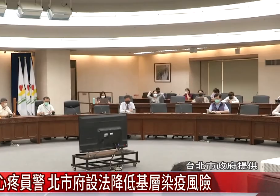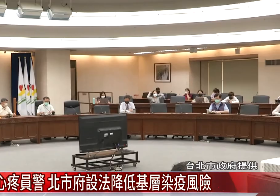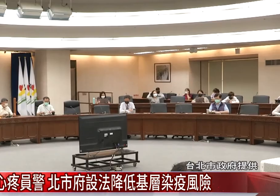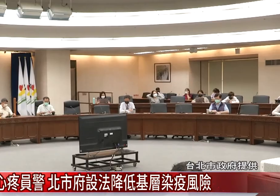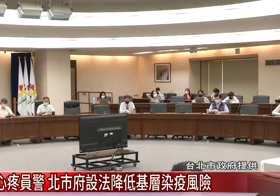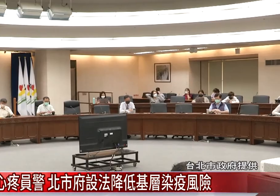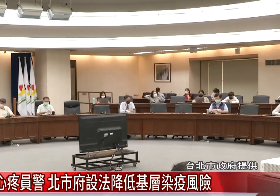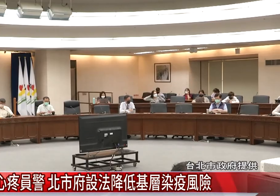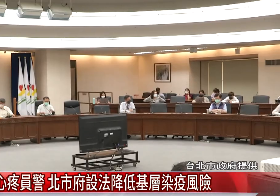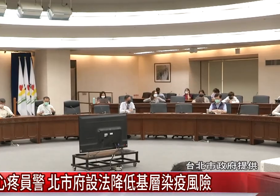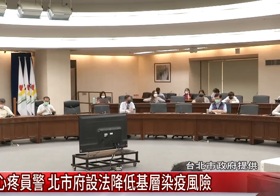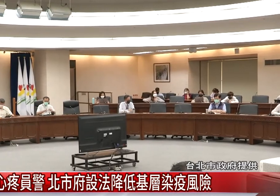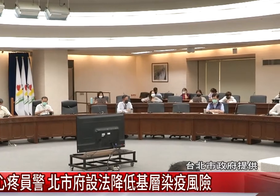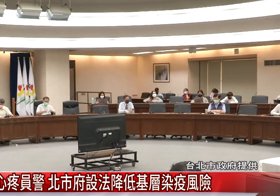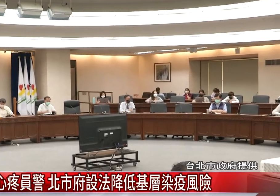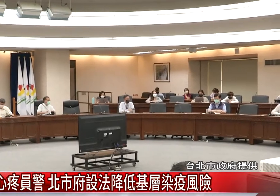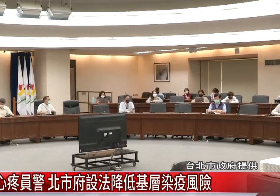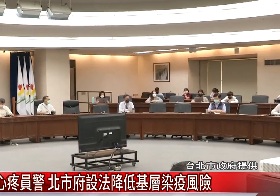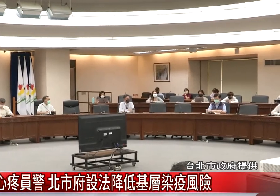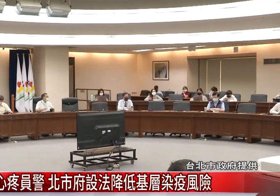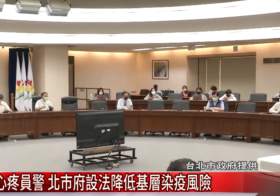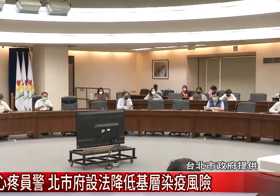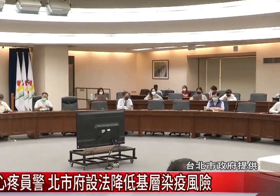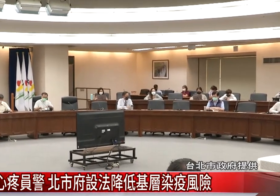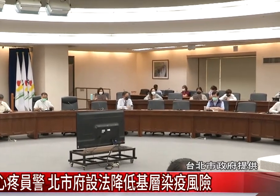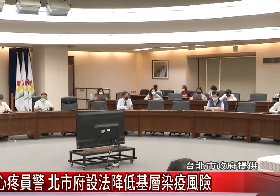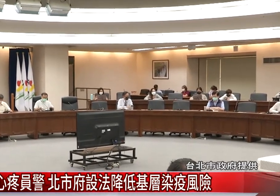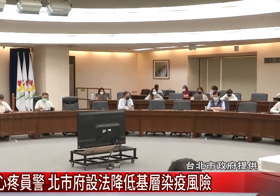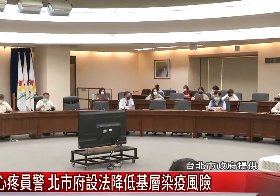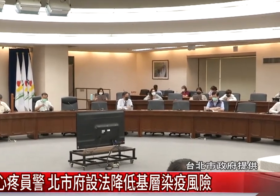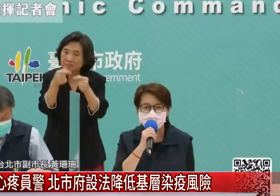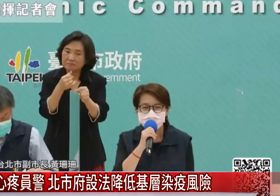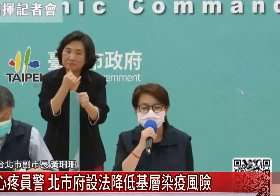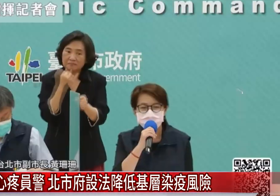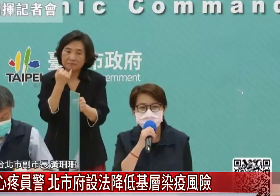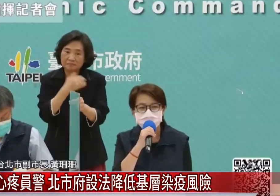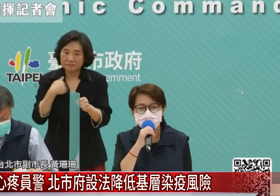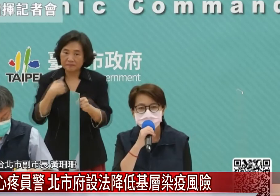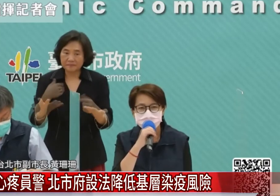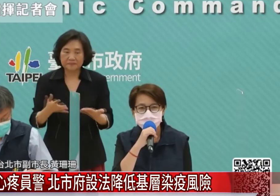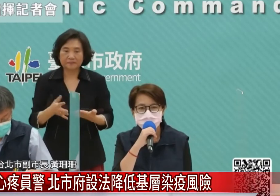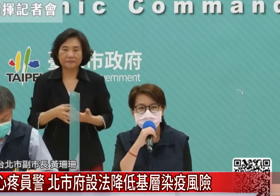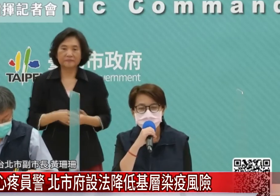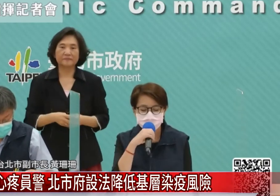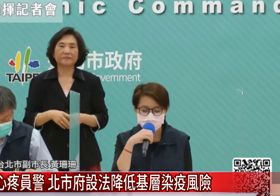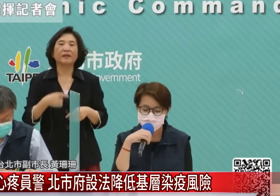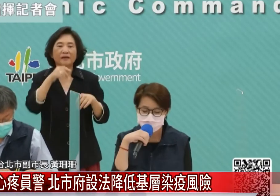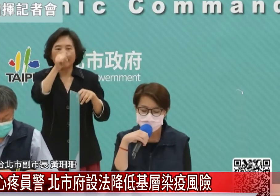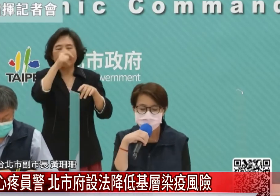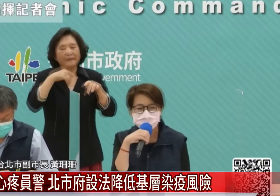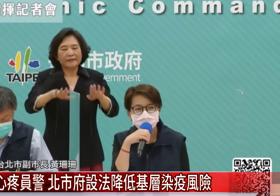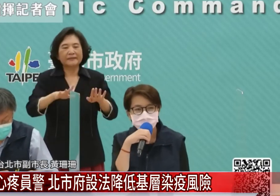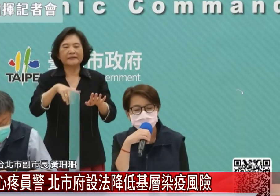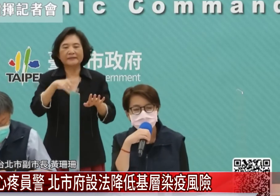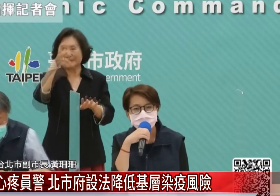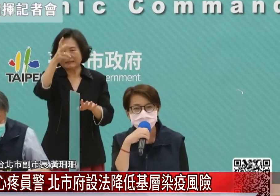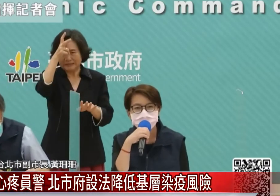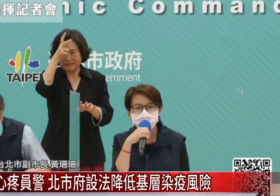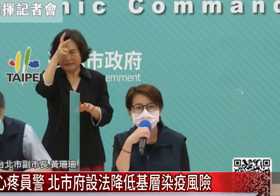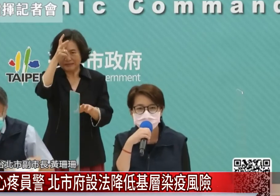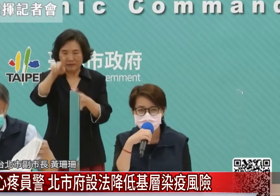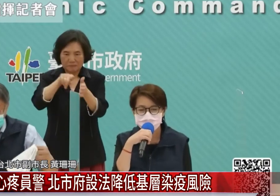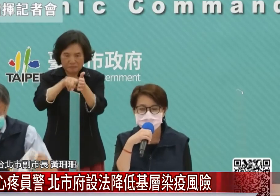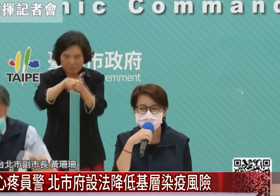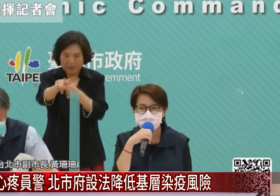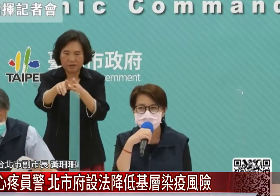法降低第一线被感染风险。 各位，现在的确是我们的第一线的员警是最直